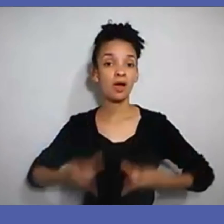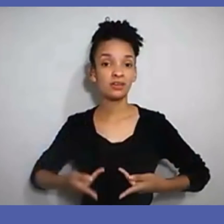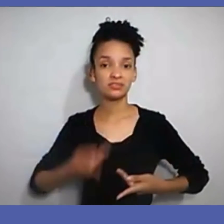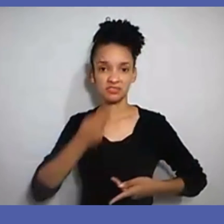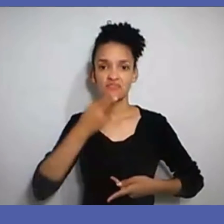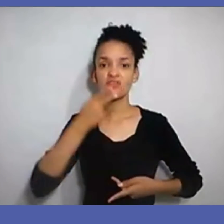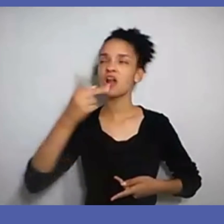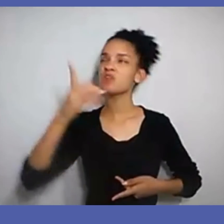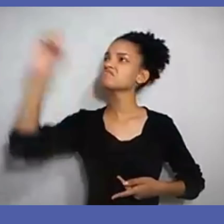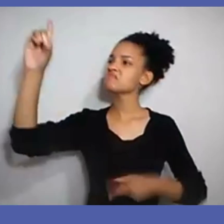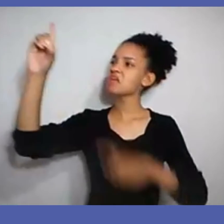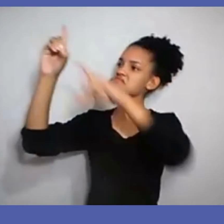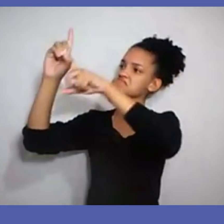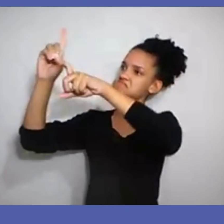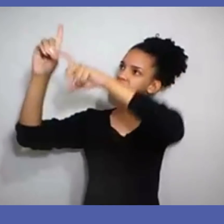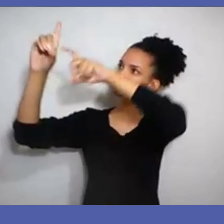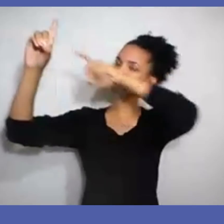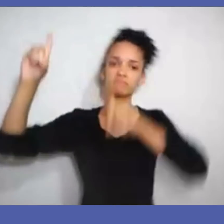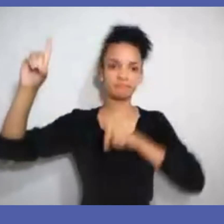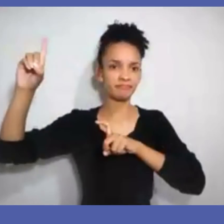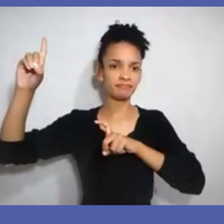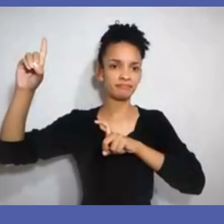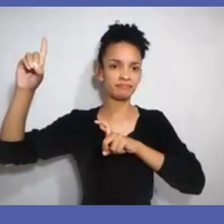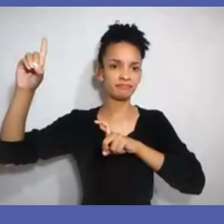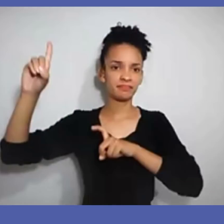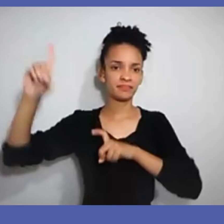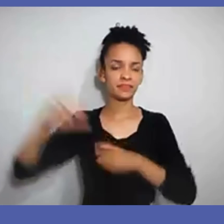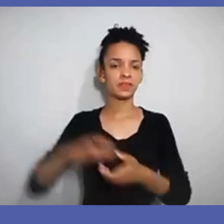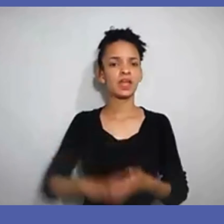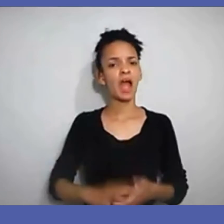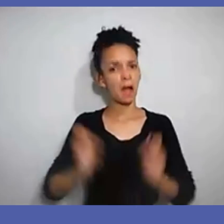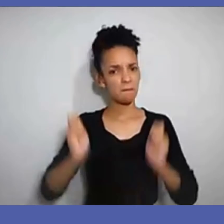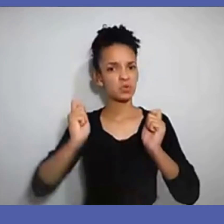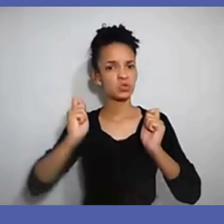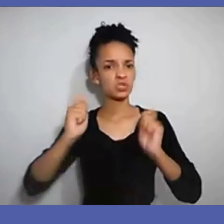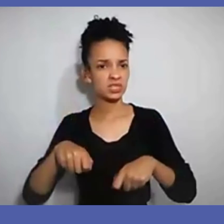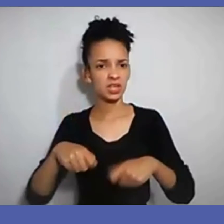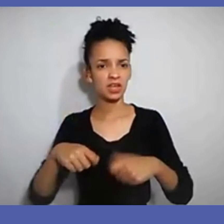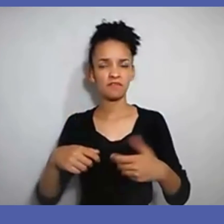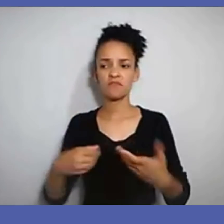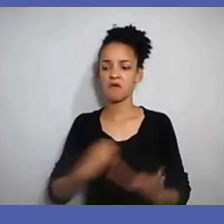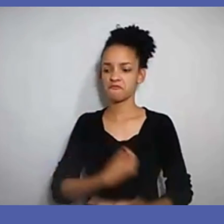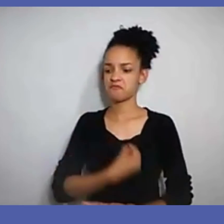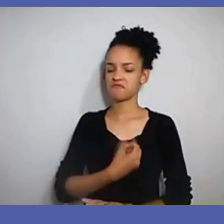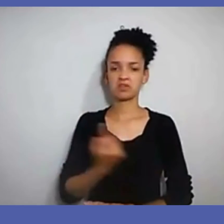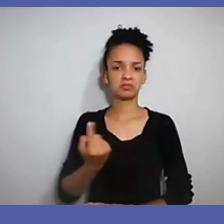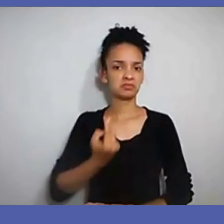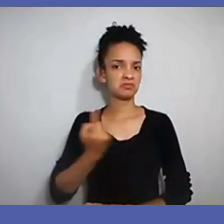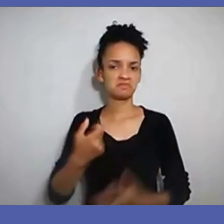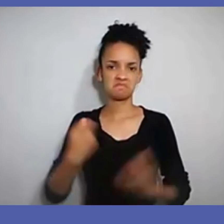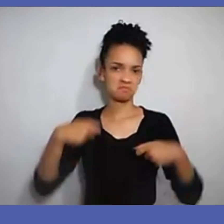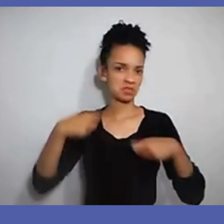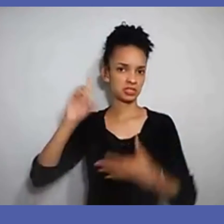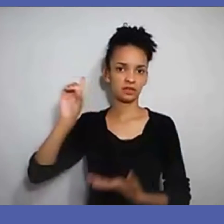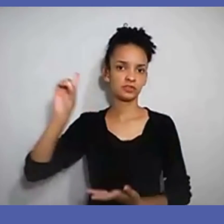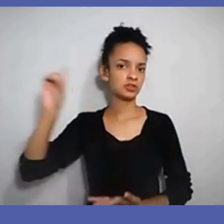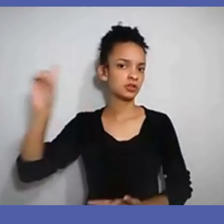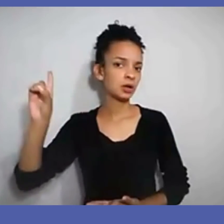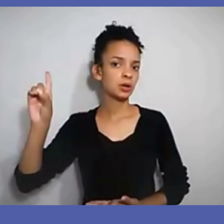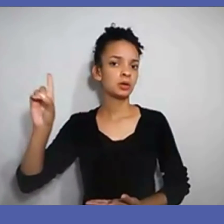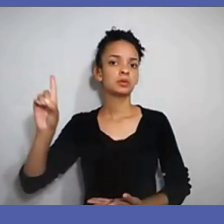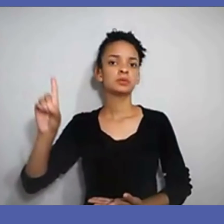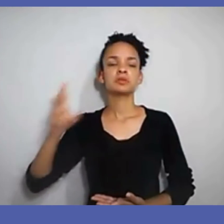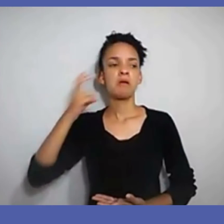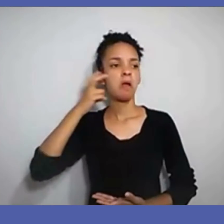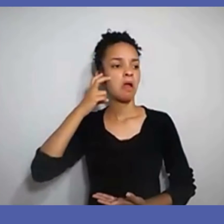capaz de sobreviver sem Deus, o homem capaz de cuidar dos recursos para o seu próprio sustento, o homem capaz de